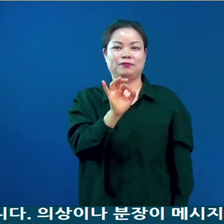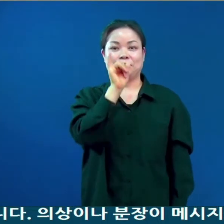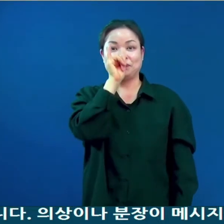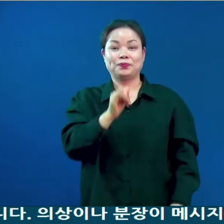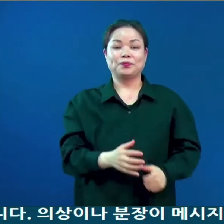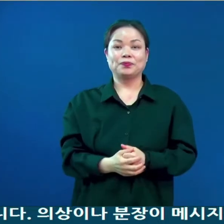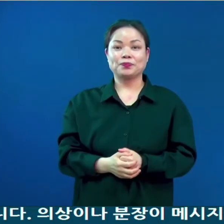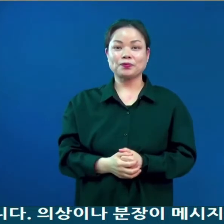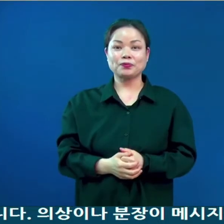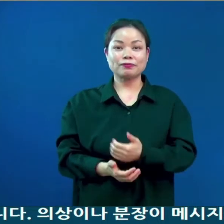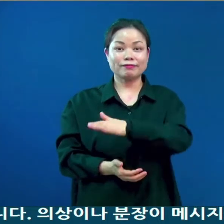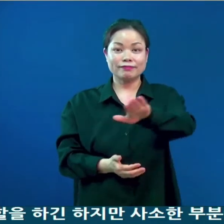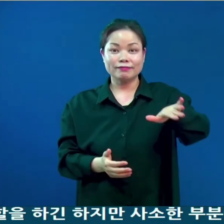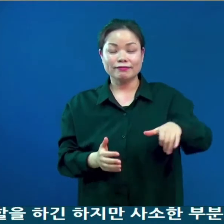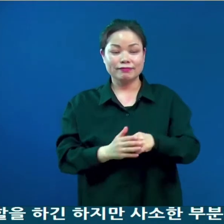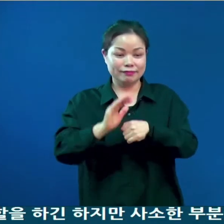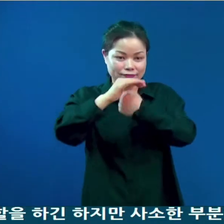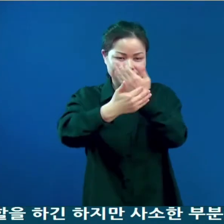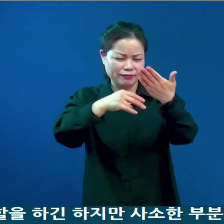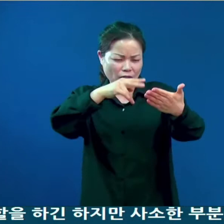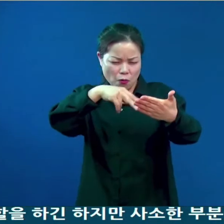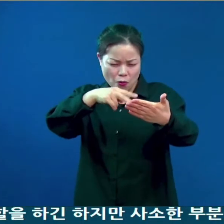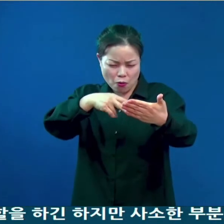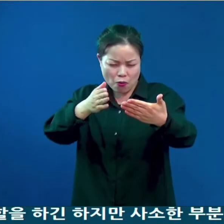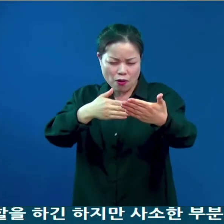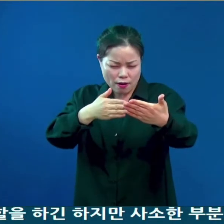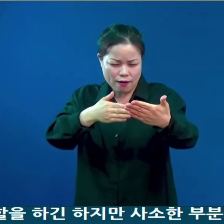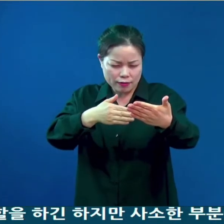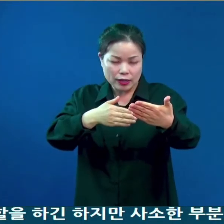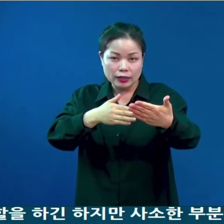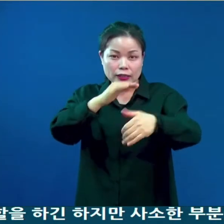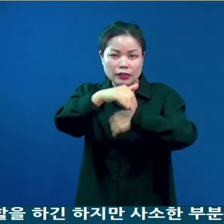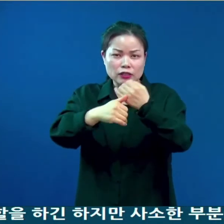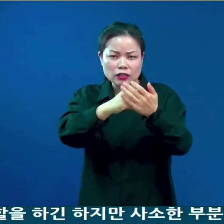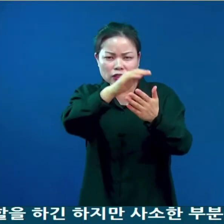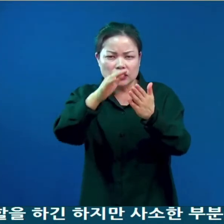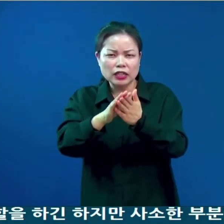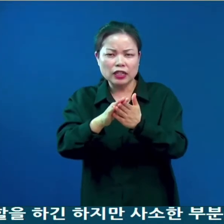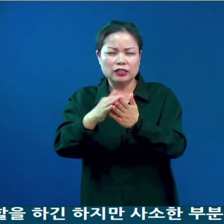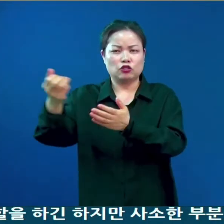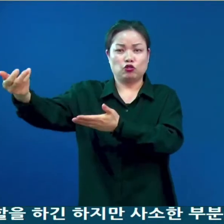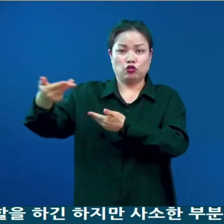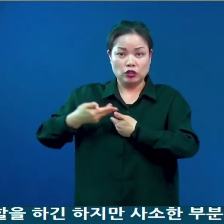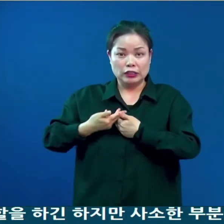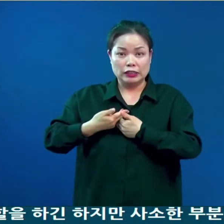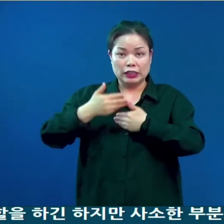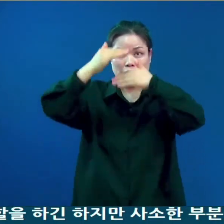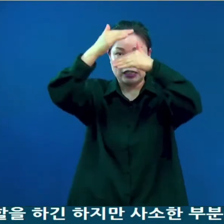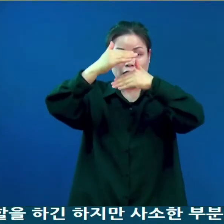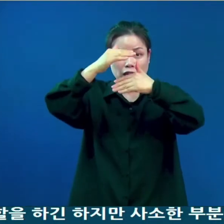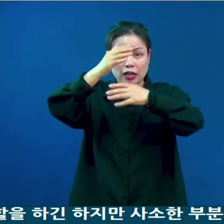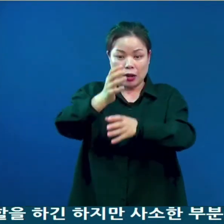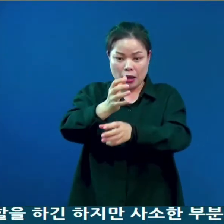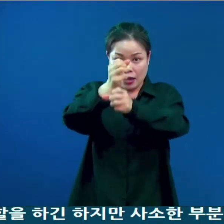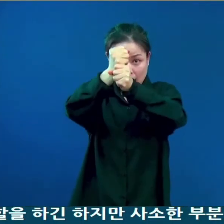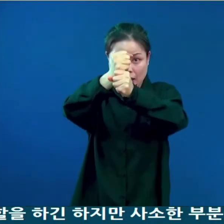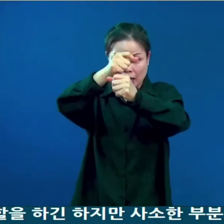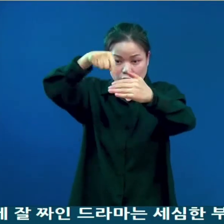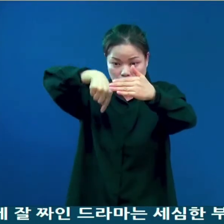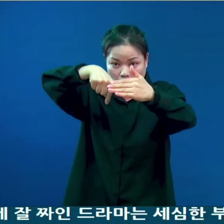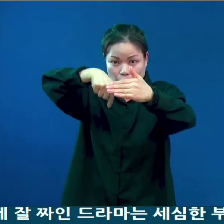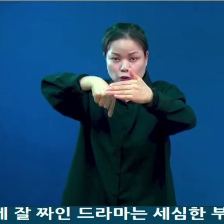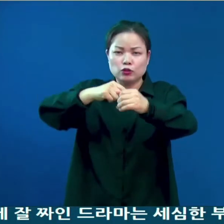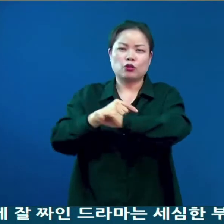있습니다. 그래서 우리도 성경을 읽을 때 성경이 전하는 아주 큰 맥락 속에서